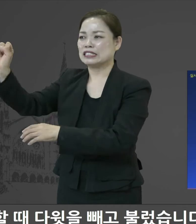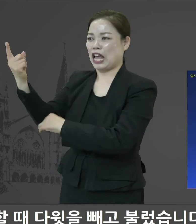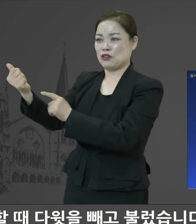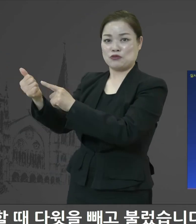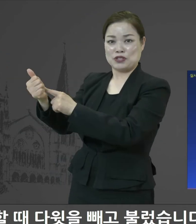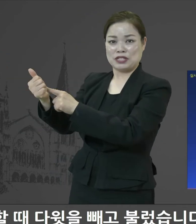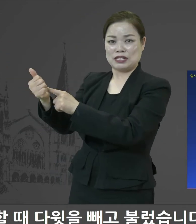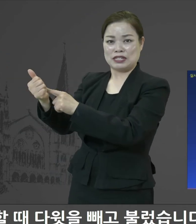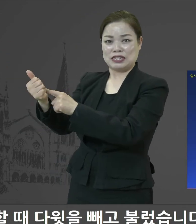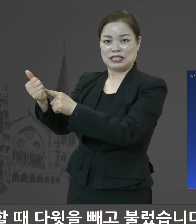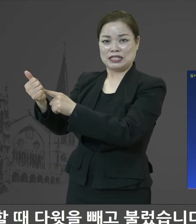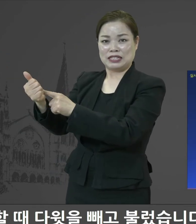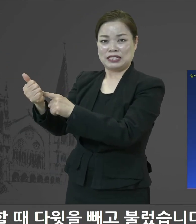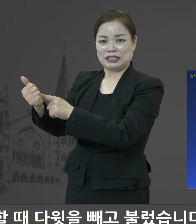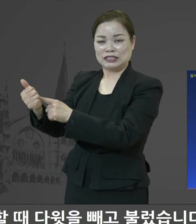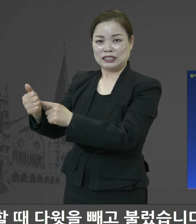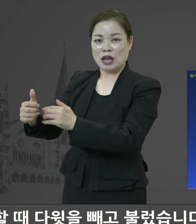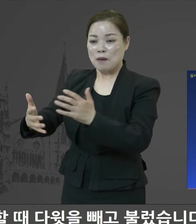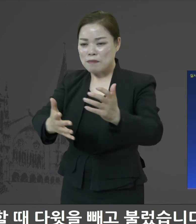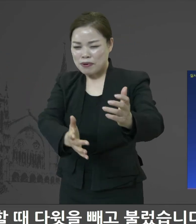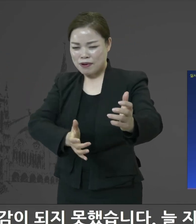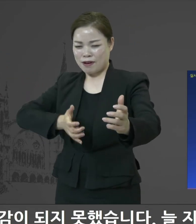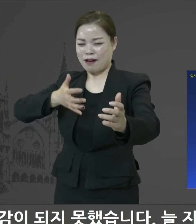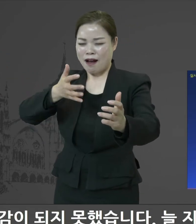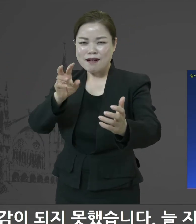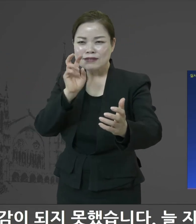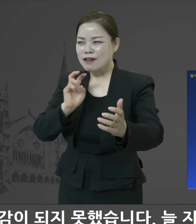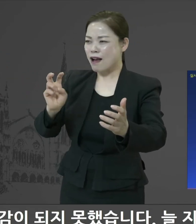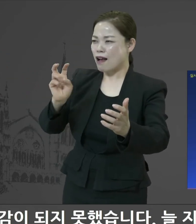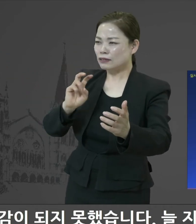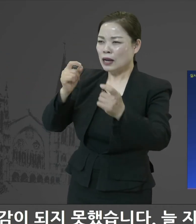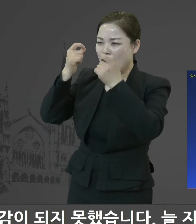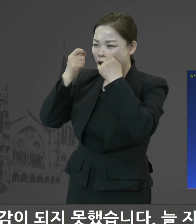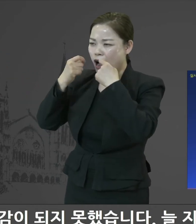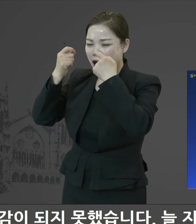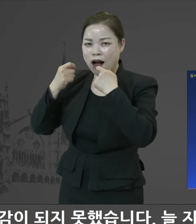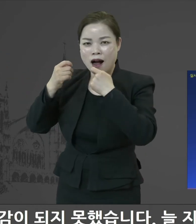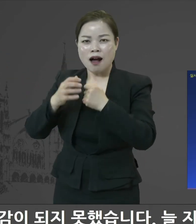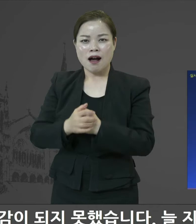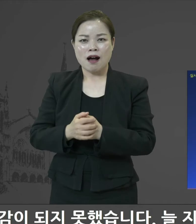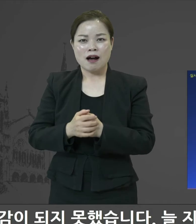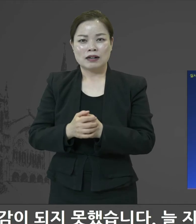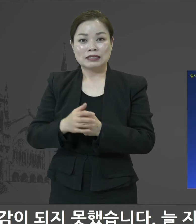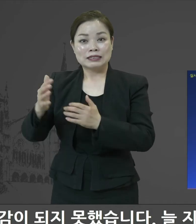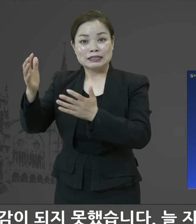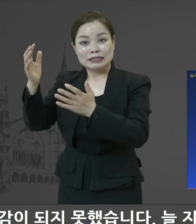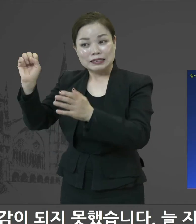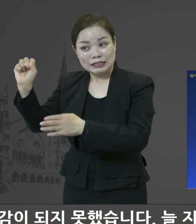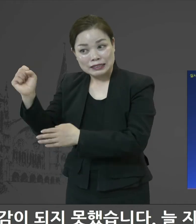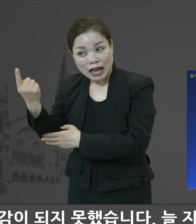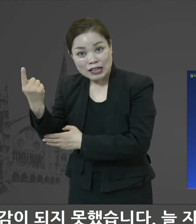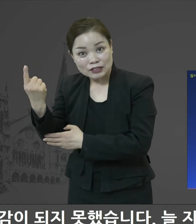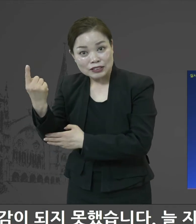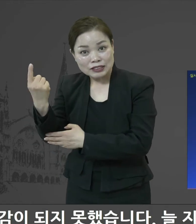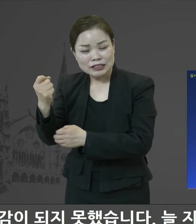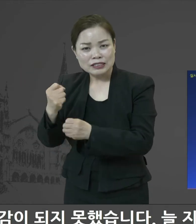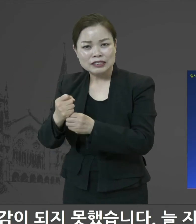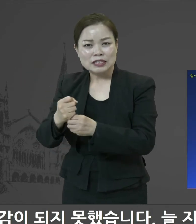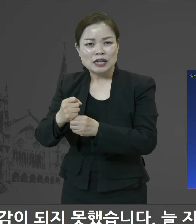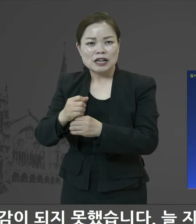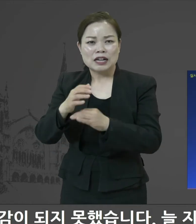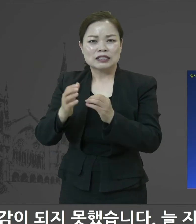정도로 신앙적인 것 같아요. 비파와 수금을 타며 노래를 부르면 늘 눈물을 흘립니다. 여러분, 다윗은 시편 보십시오.